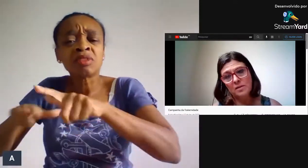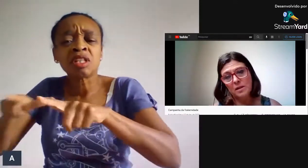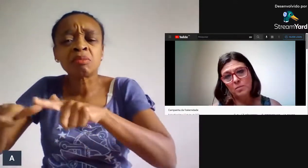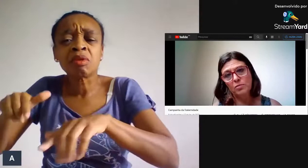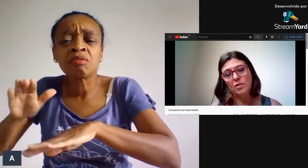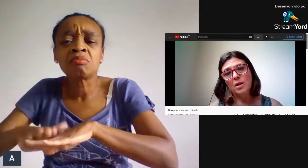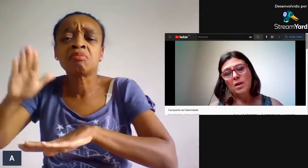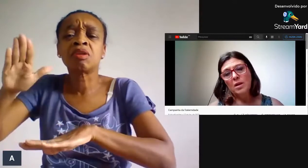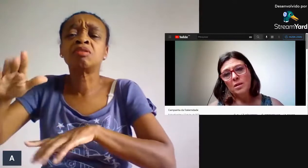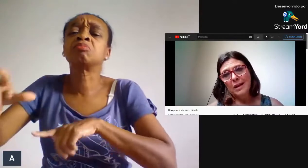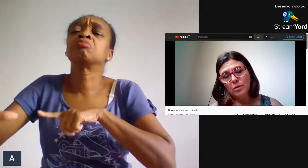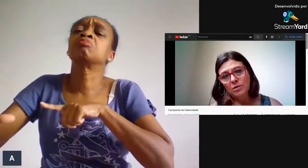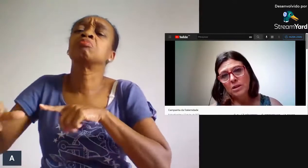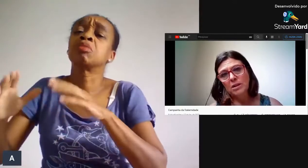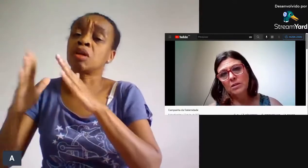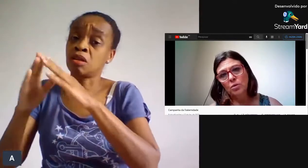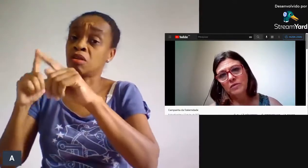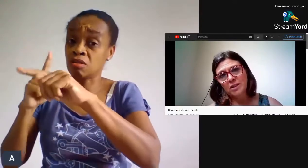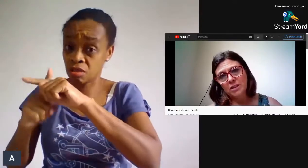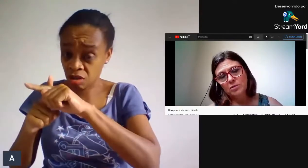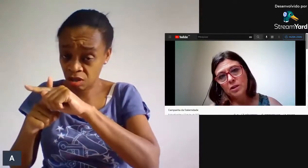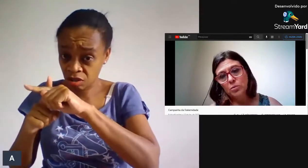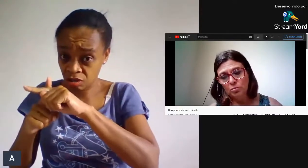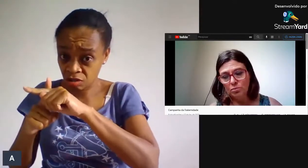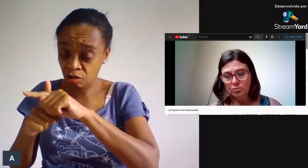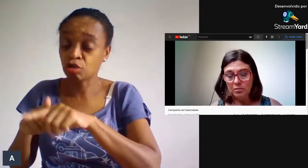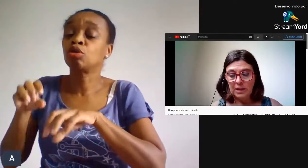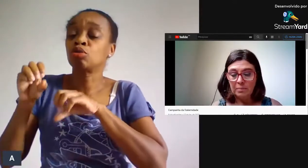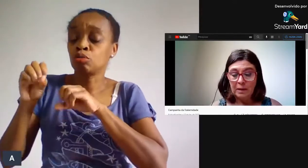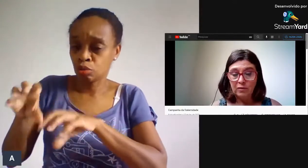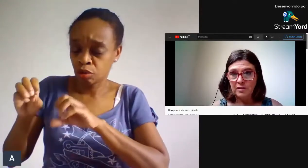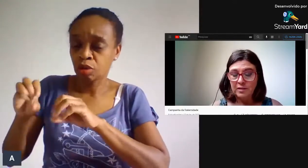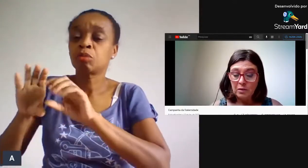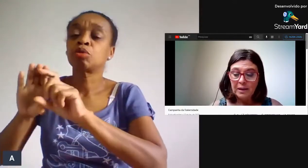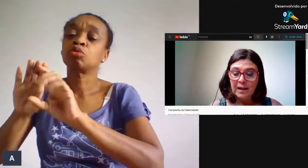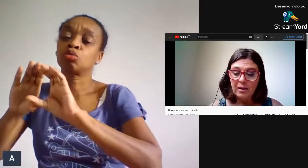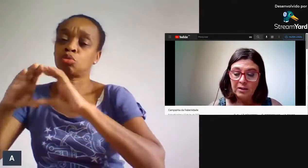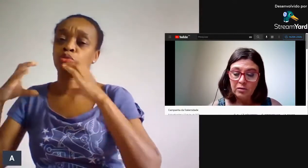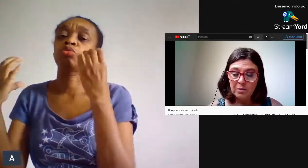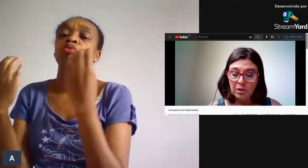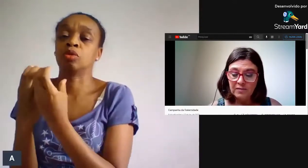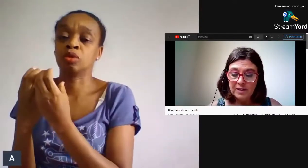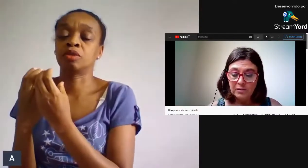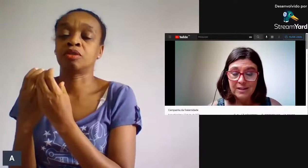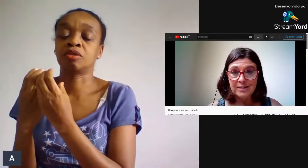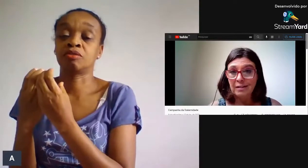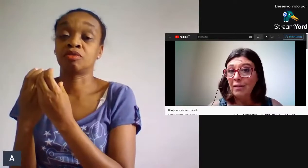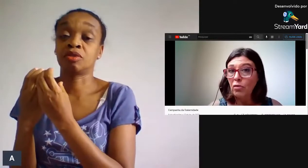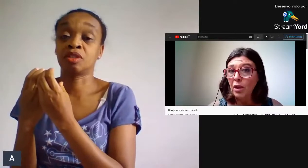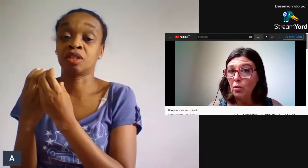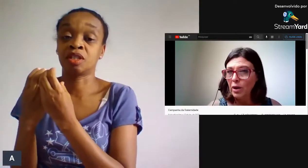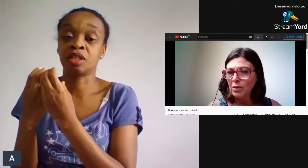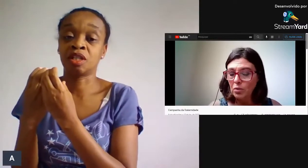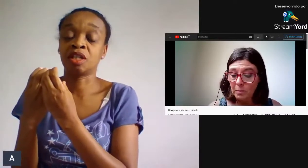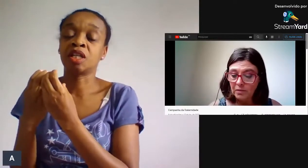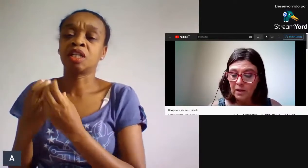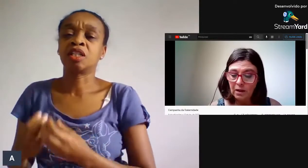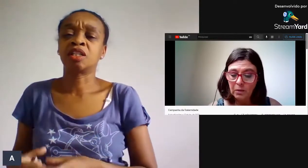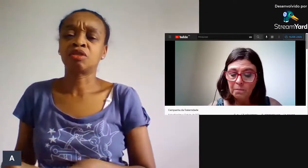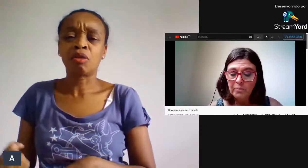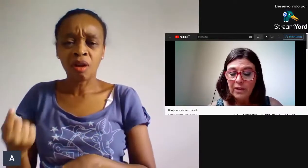baseado nos princípios da doutrina do Vaticano II, né? Para vocês terem uma ideia, olha só, em 1965,